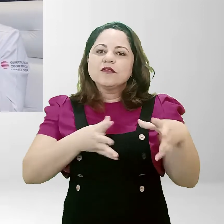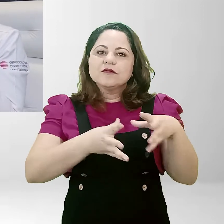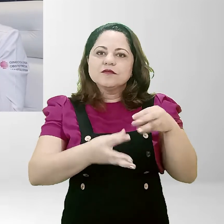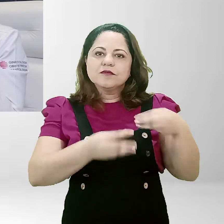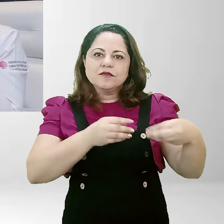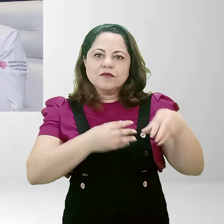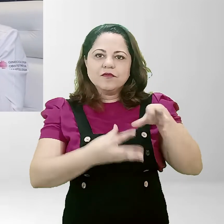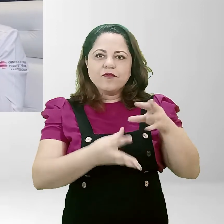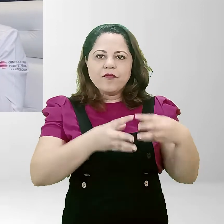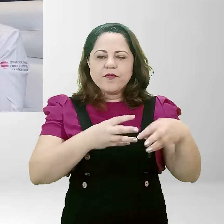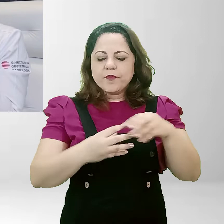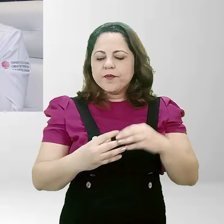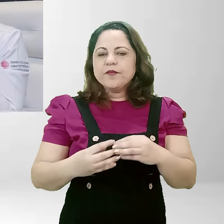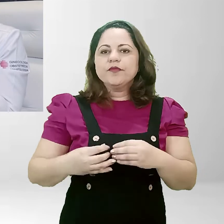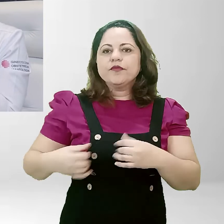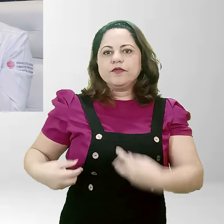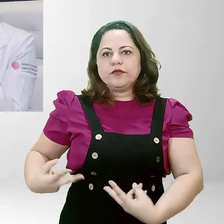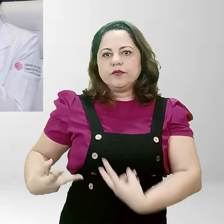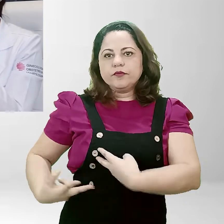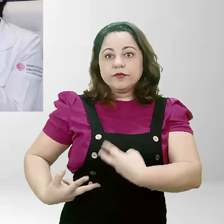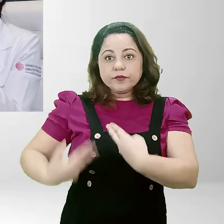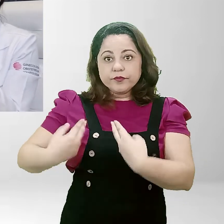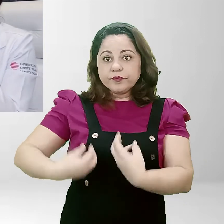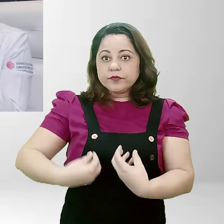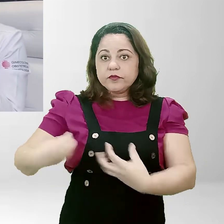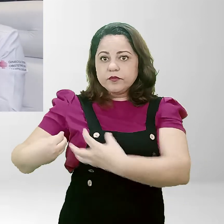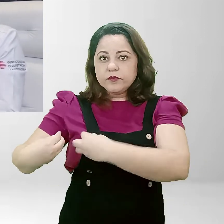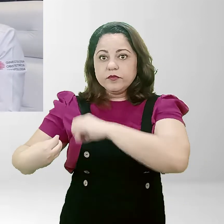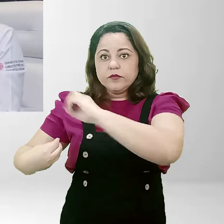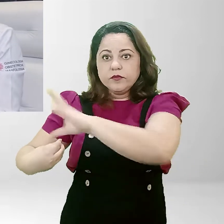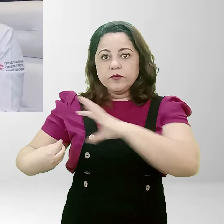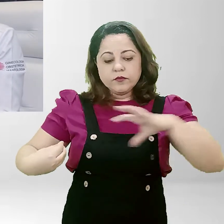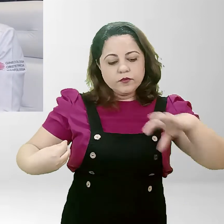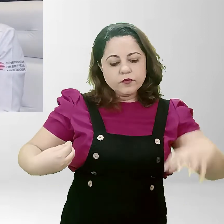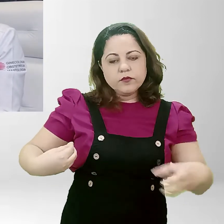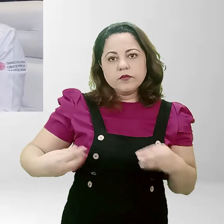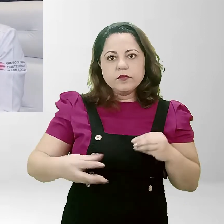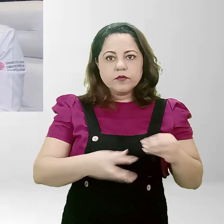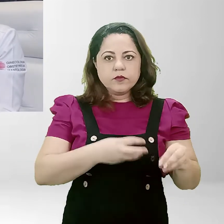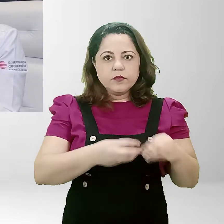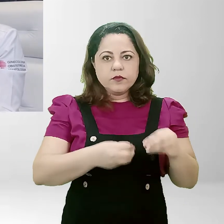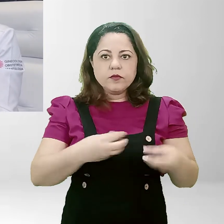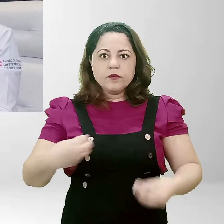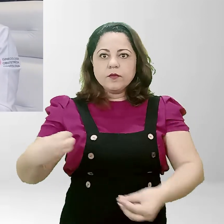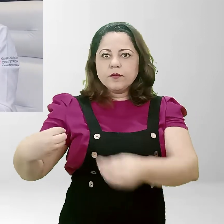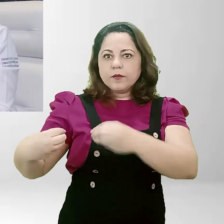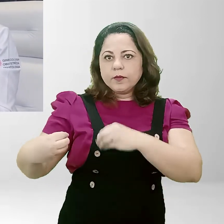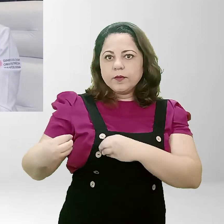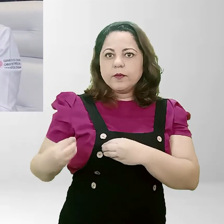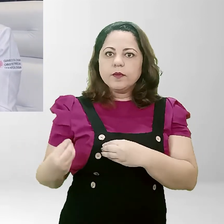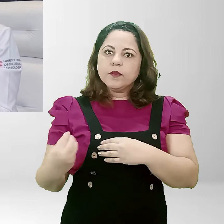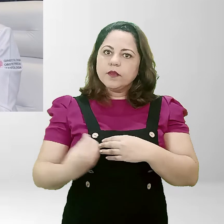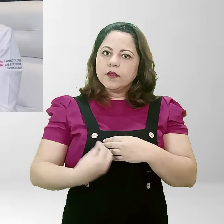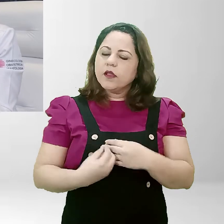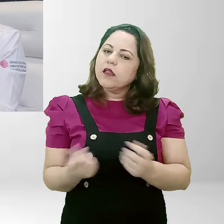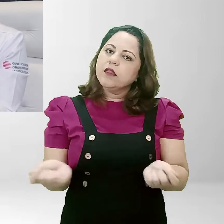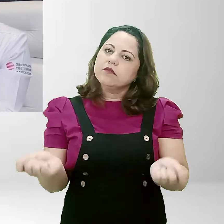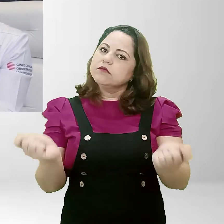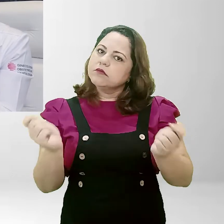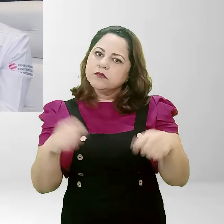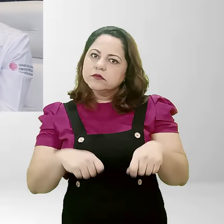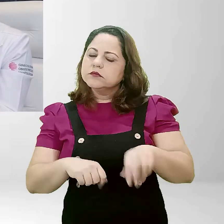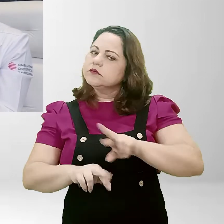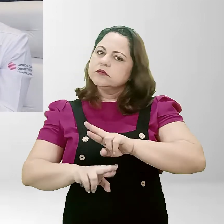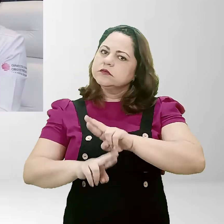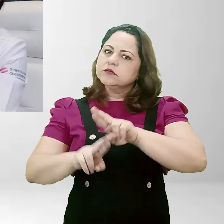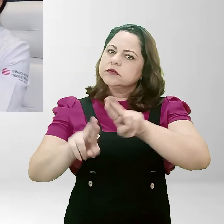reconstrução imediata. Independente do método escolhido, há possibilidade de reconstrução e de resultado estético, dependendo